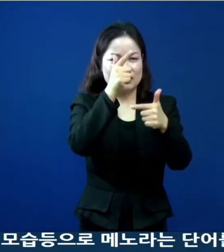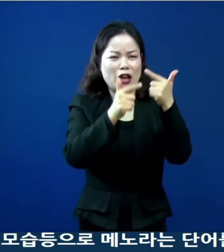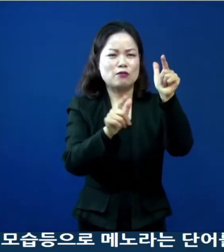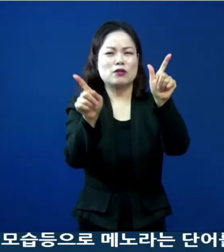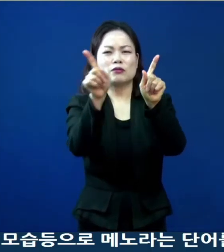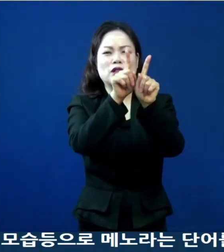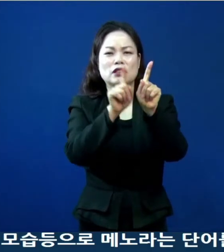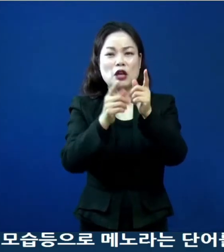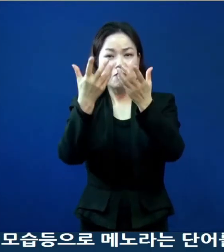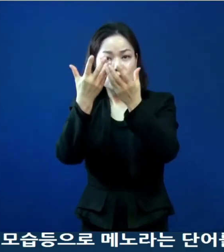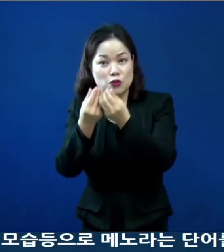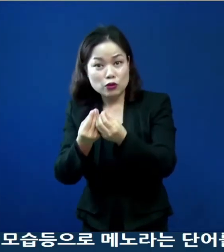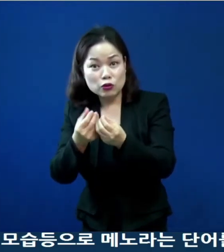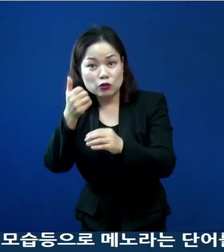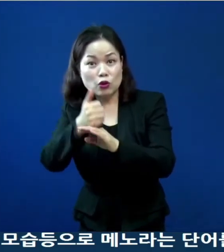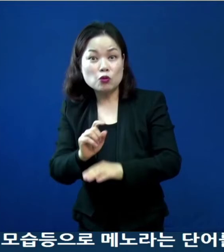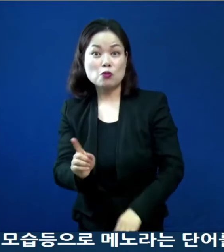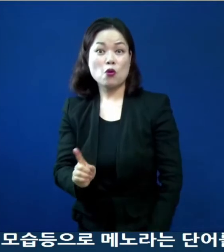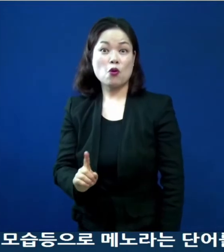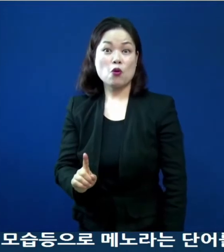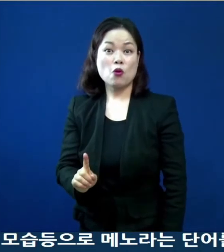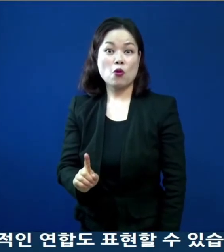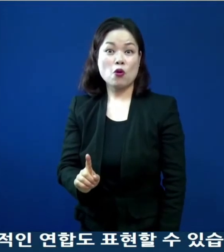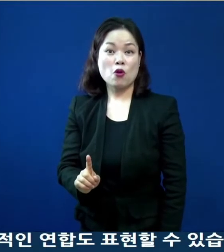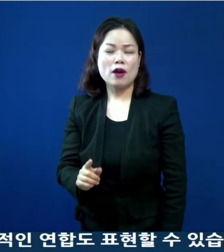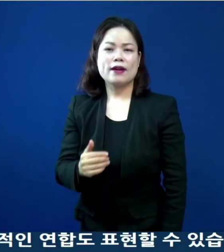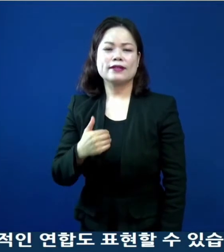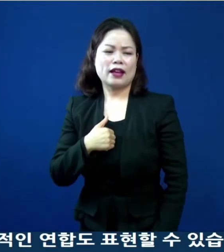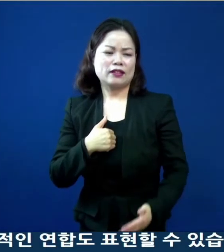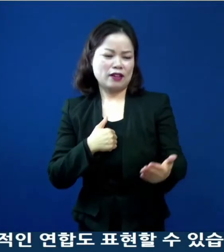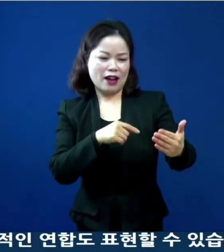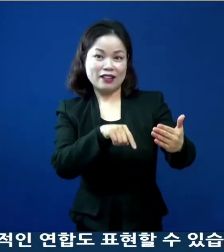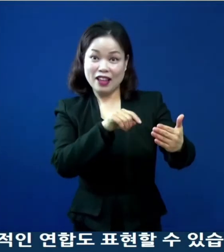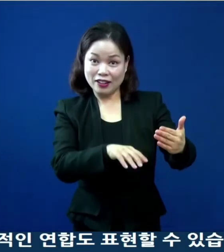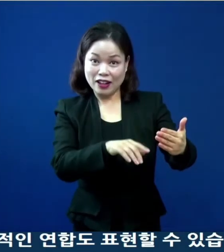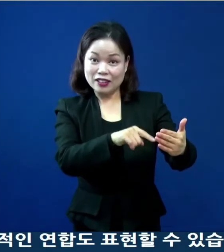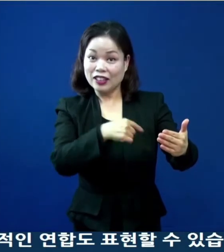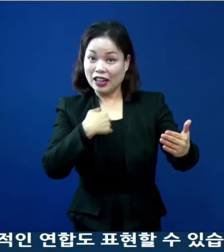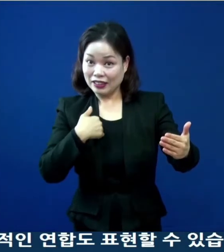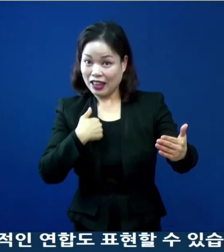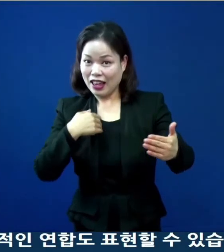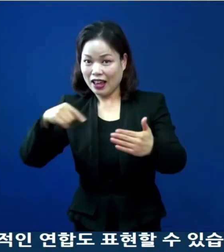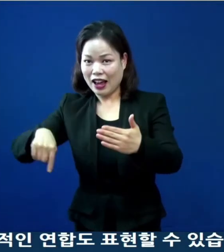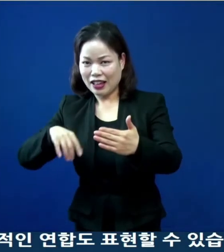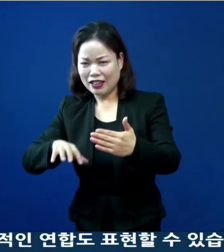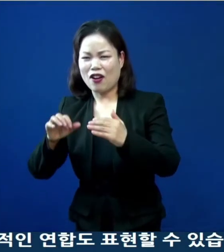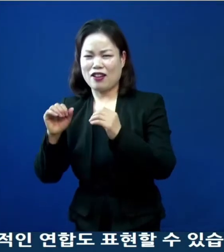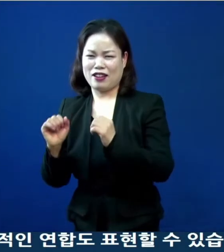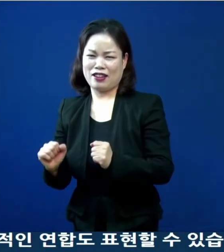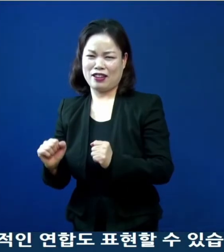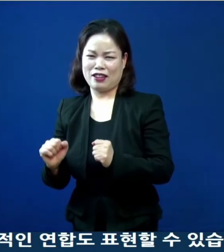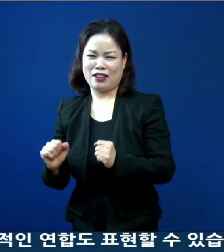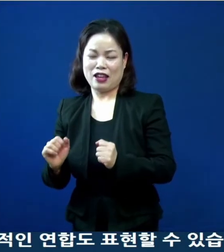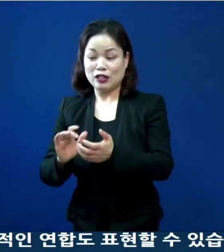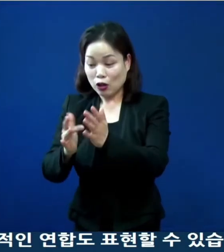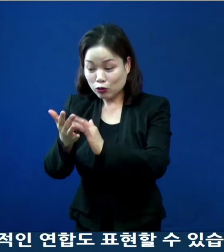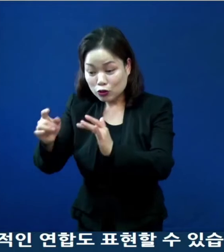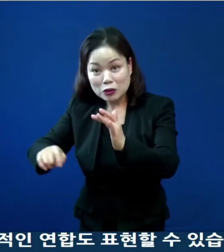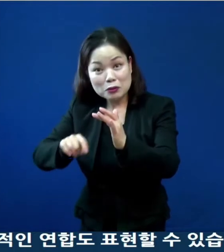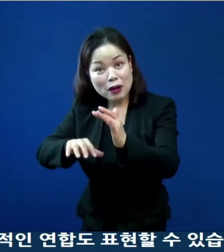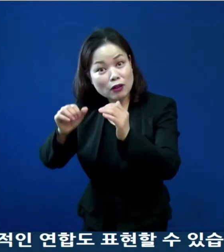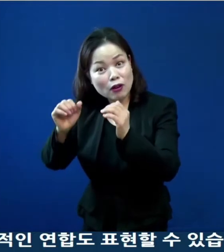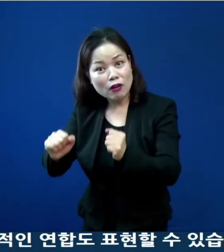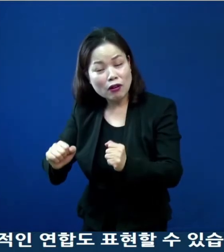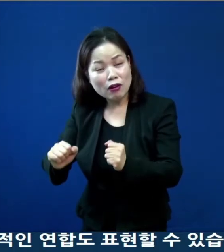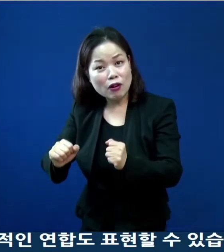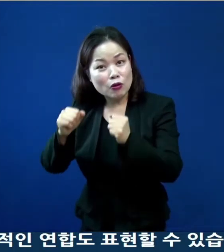이 비유를 가지고 결국 뭐를 설명하려면, 내가 너 안에 거하고 너희가 내 안에 거한다. 우리가 예수님 안에 거한다. 이거